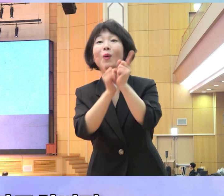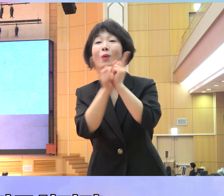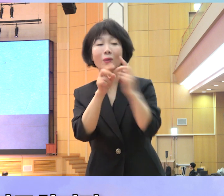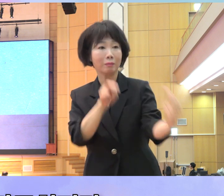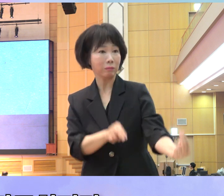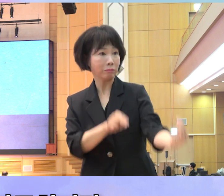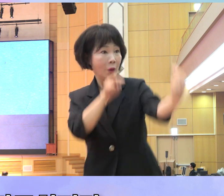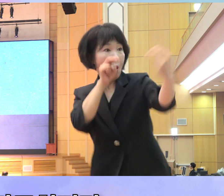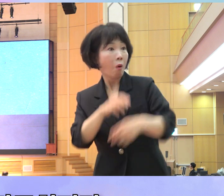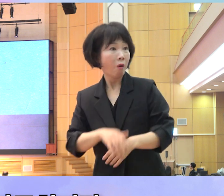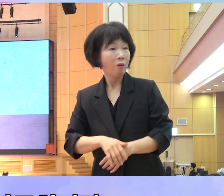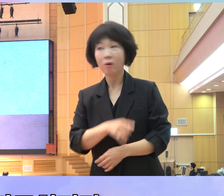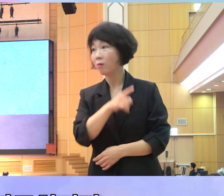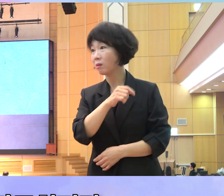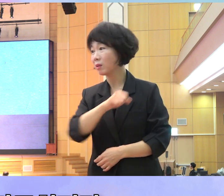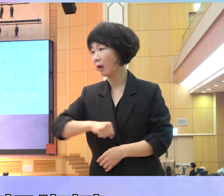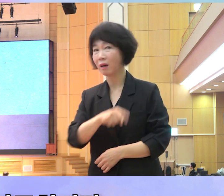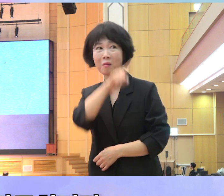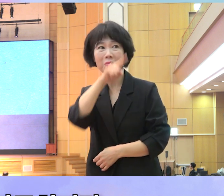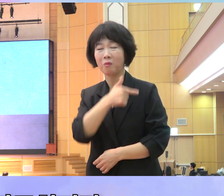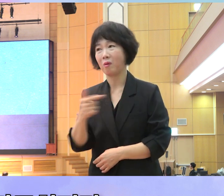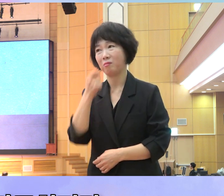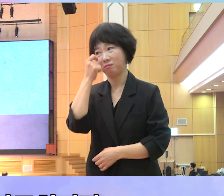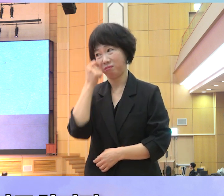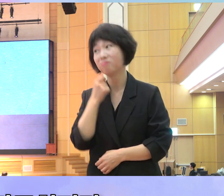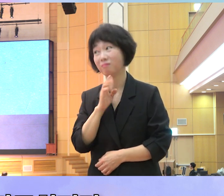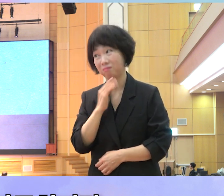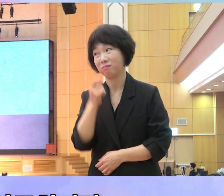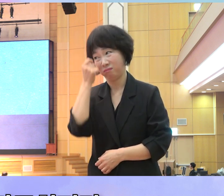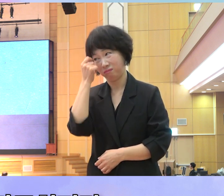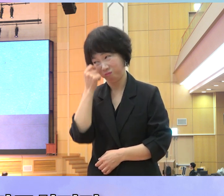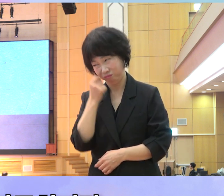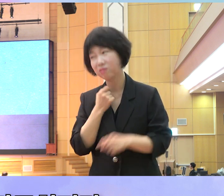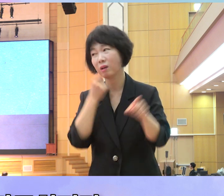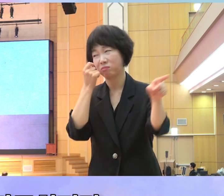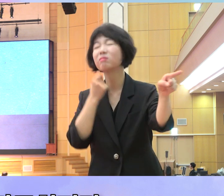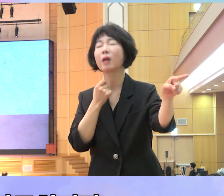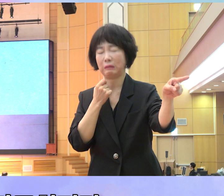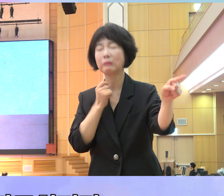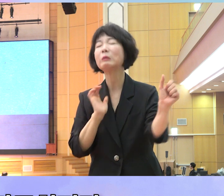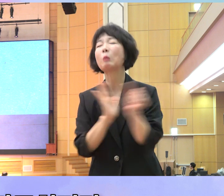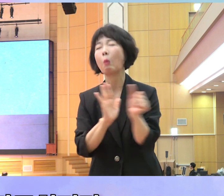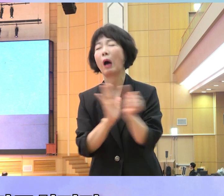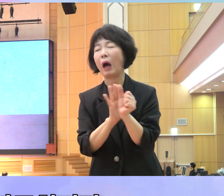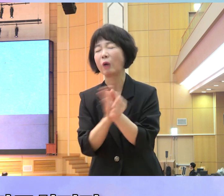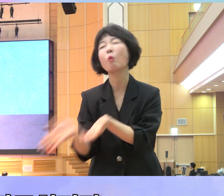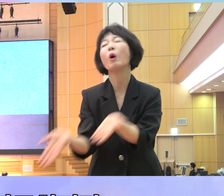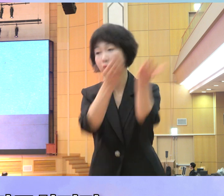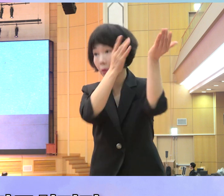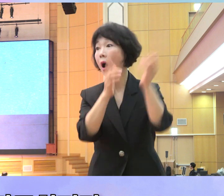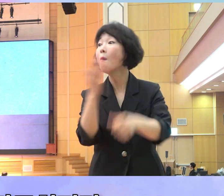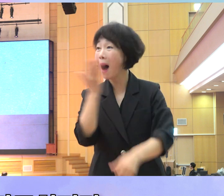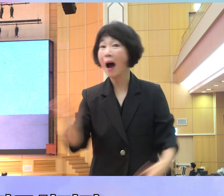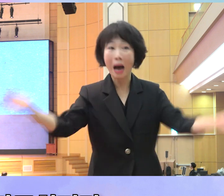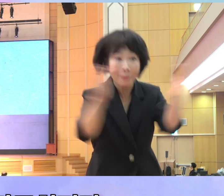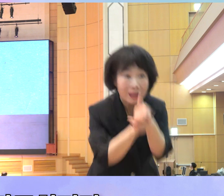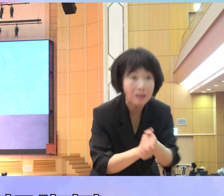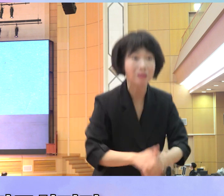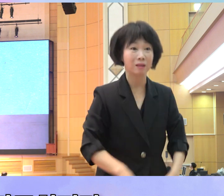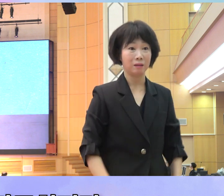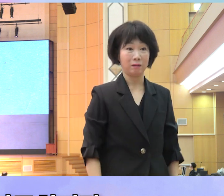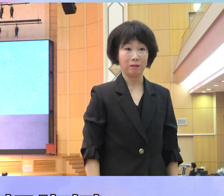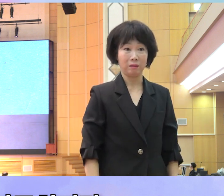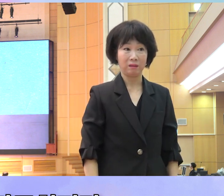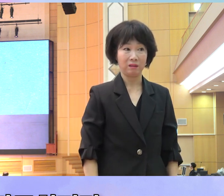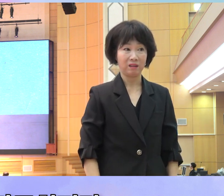수. 자녀들도 어떻습니까? 10손가락 깨물어 아픈 손가락 없다고 하지만 여러분 자녀